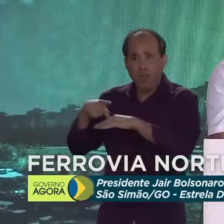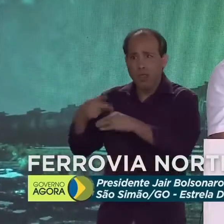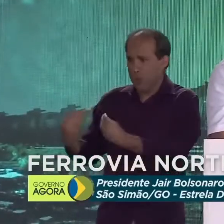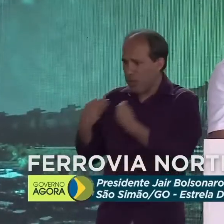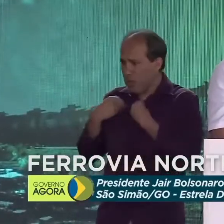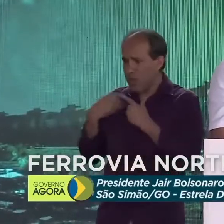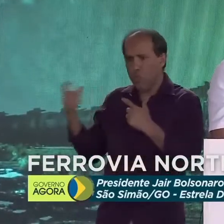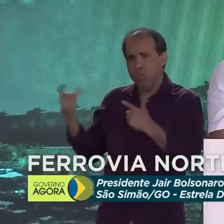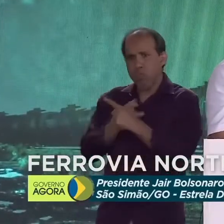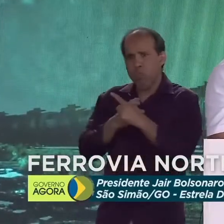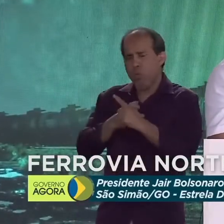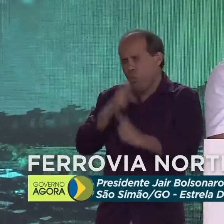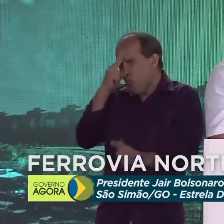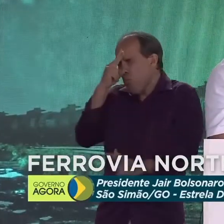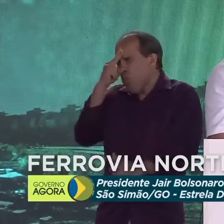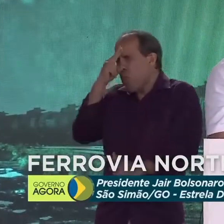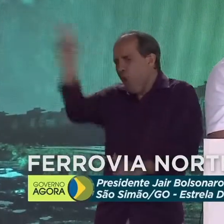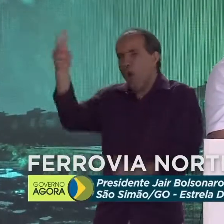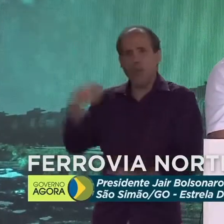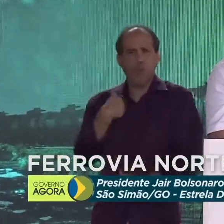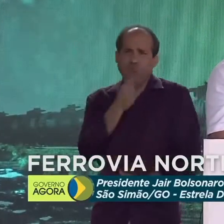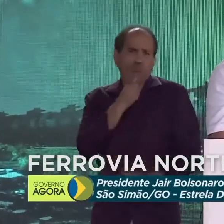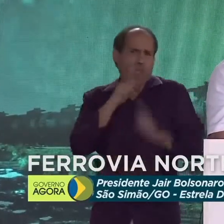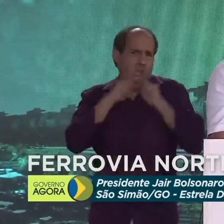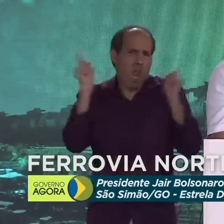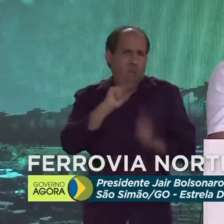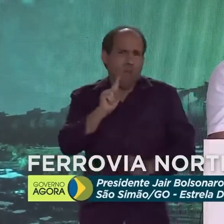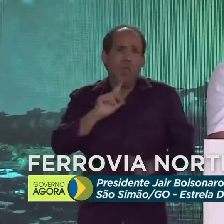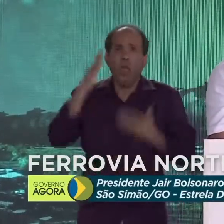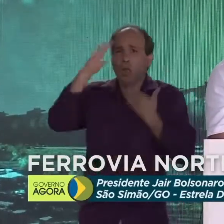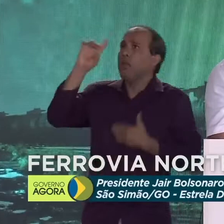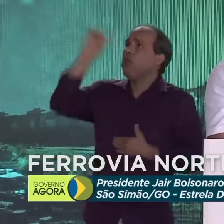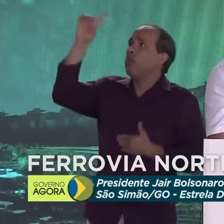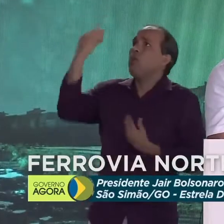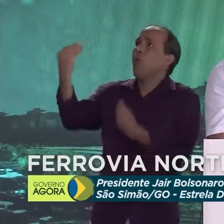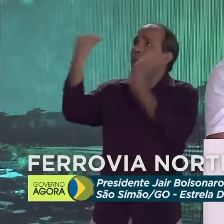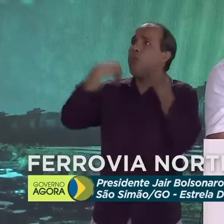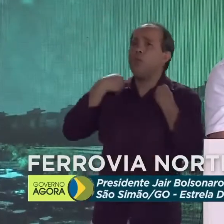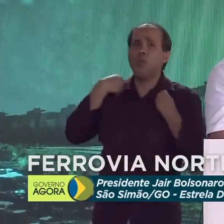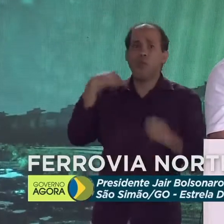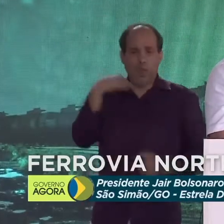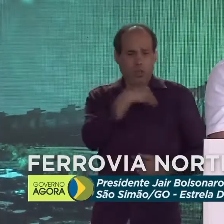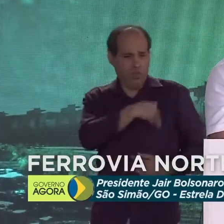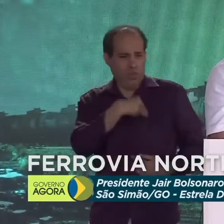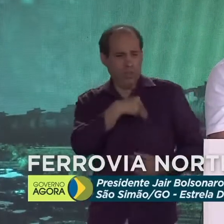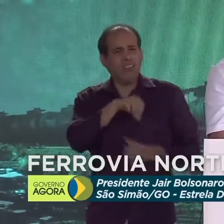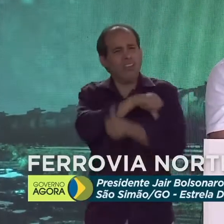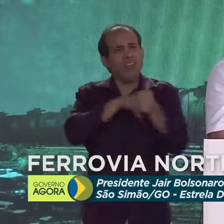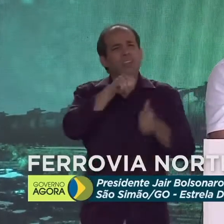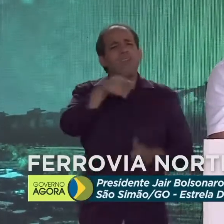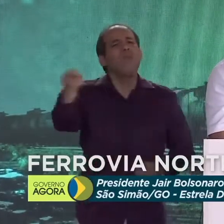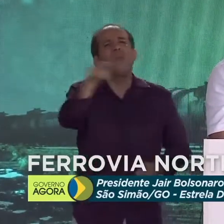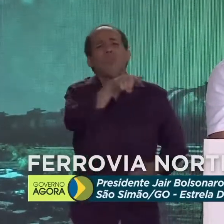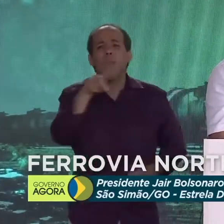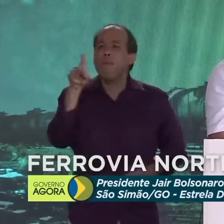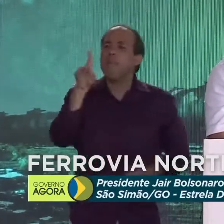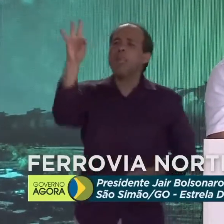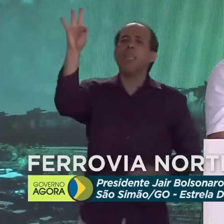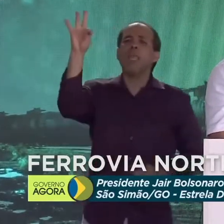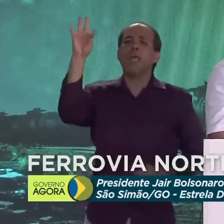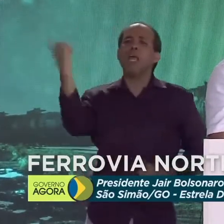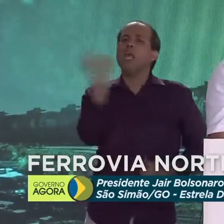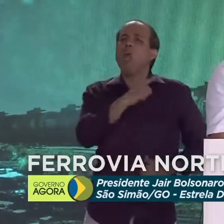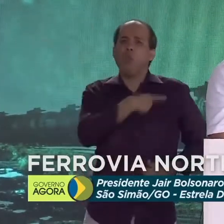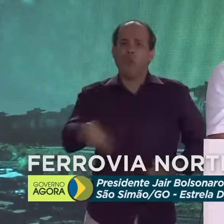enorme, não estou reclamando, agradeço a Deus por essa missão. Imaginem vocês se o PT tivesse ganho